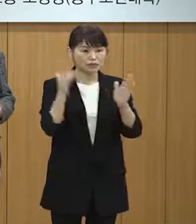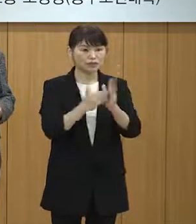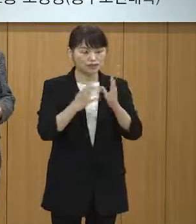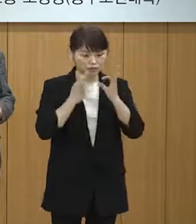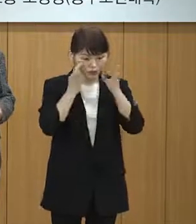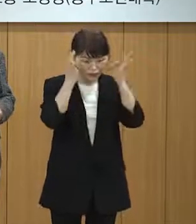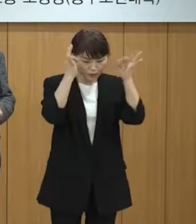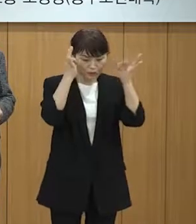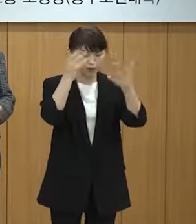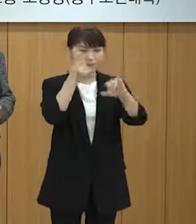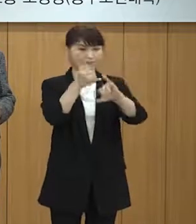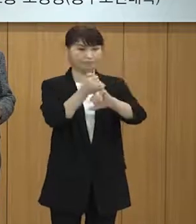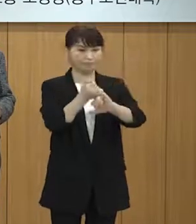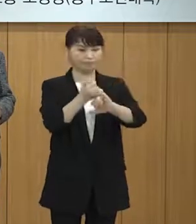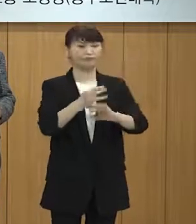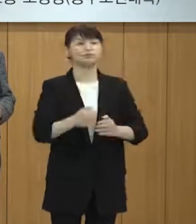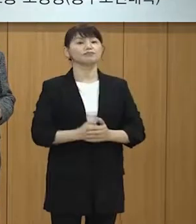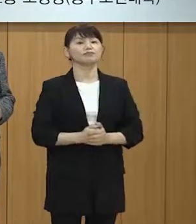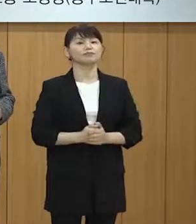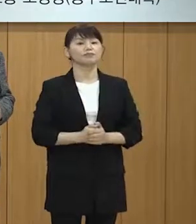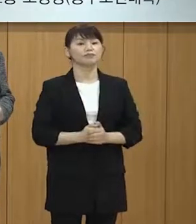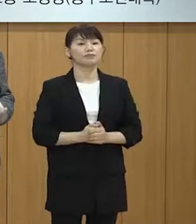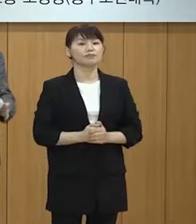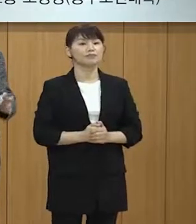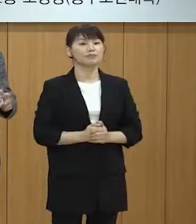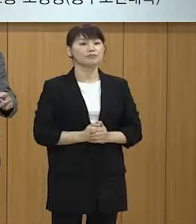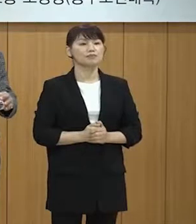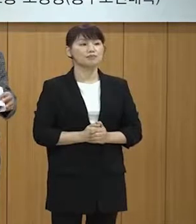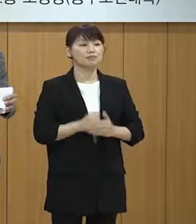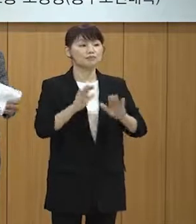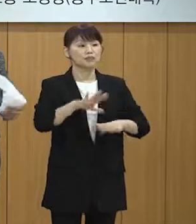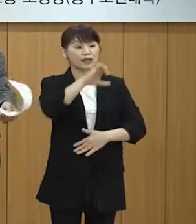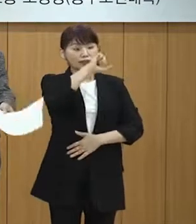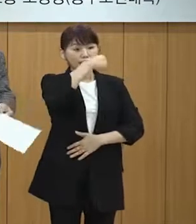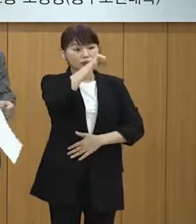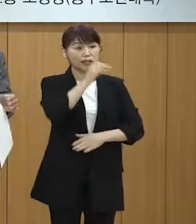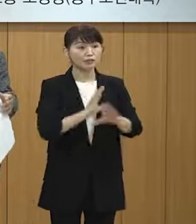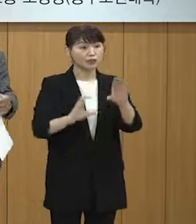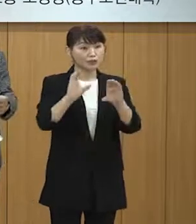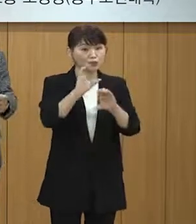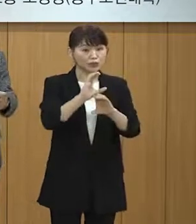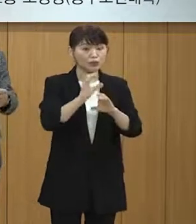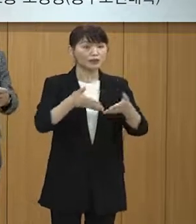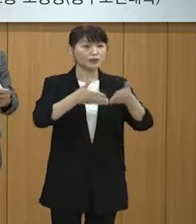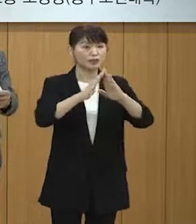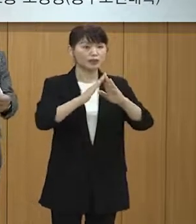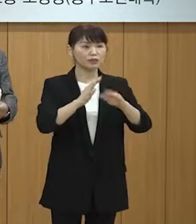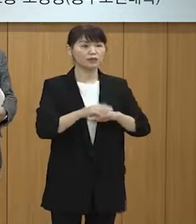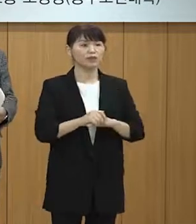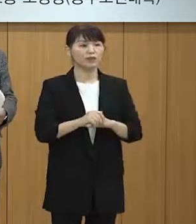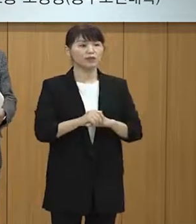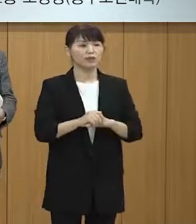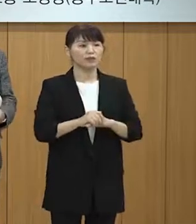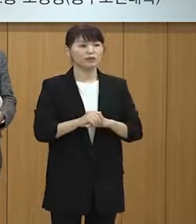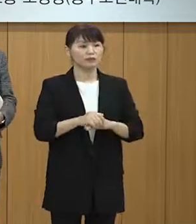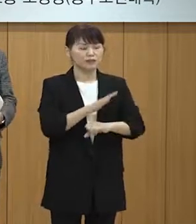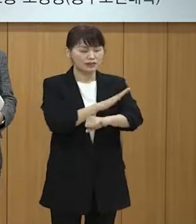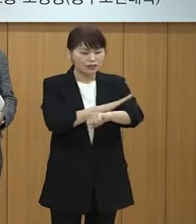다하겠습니다. 또한 이번 제1회 추가경정예산이 큰 무리 없이 통과될 수